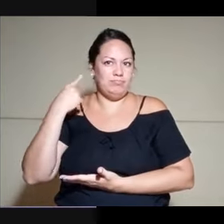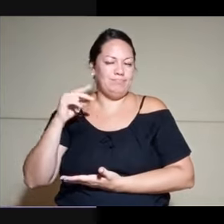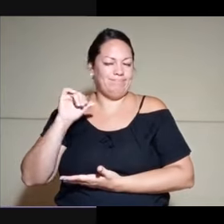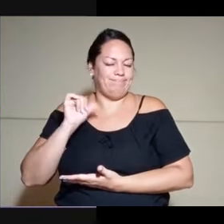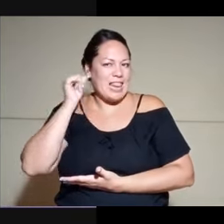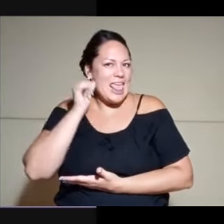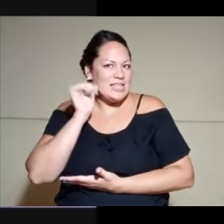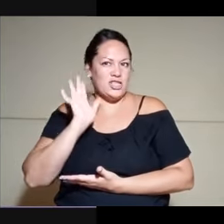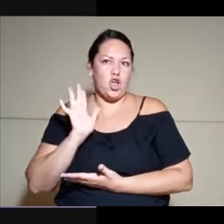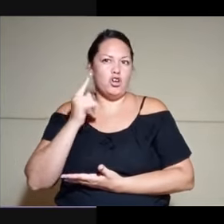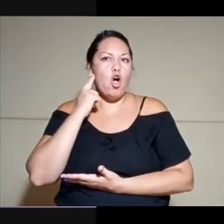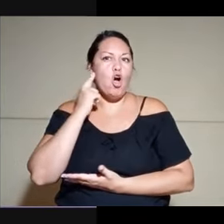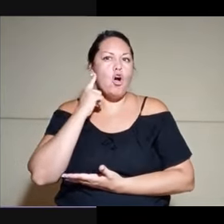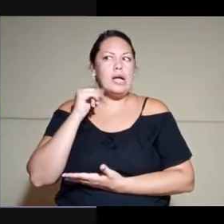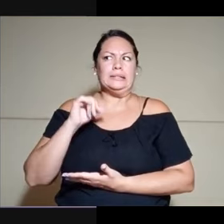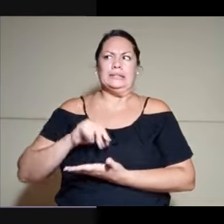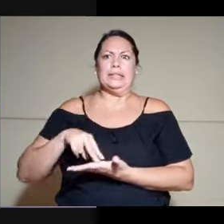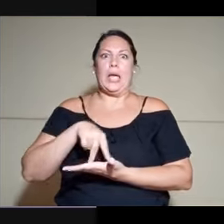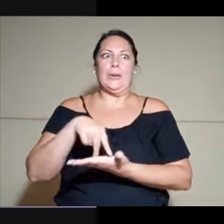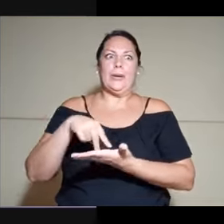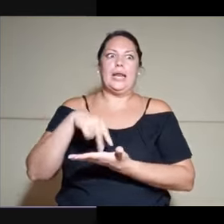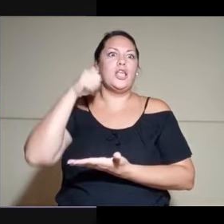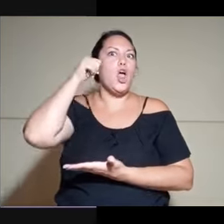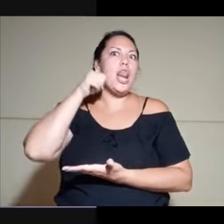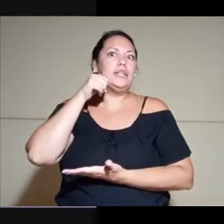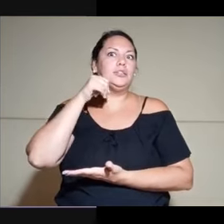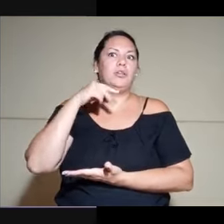coclear puede producir, por ejemplo, vértigos.